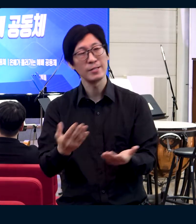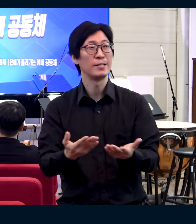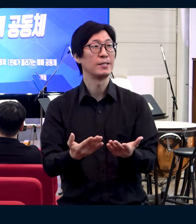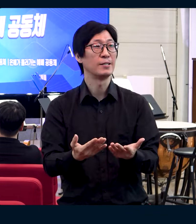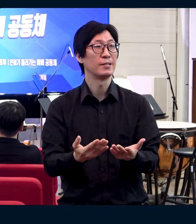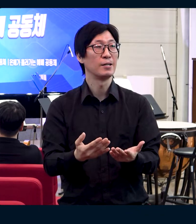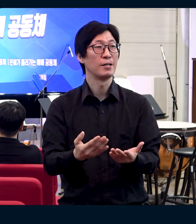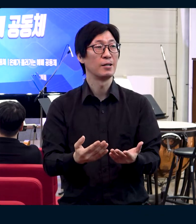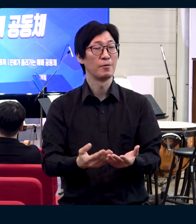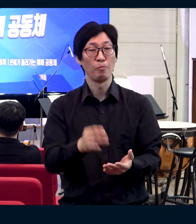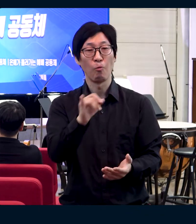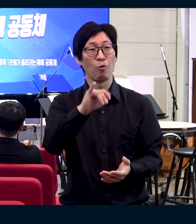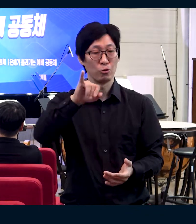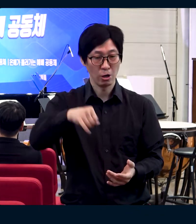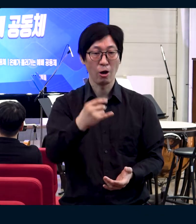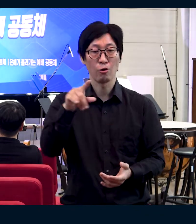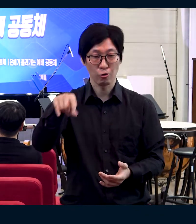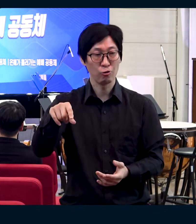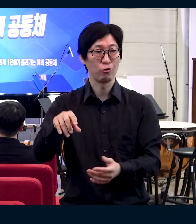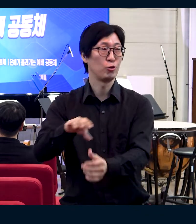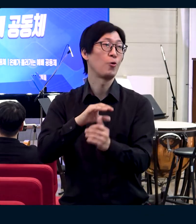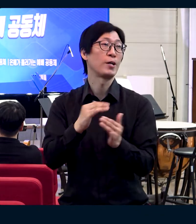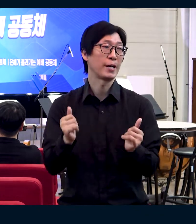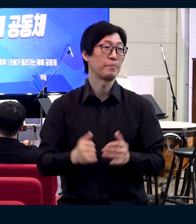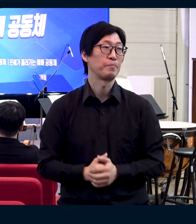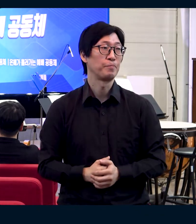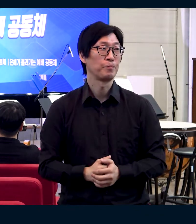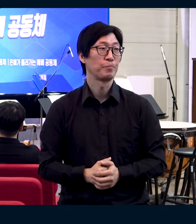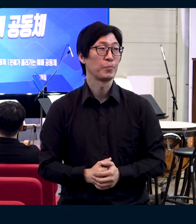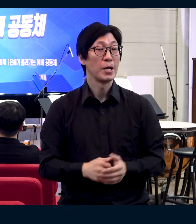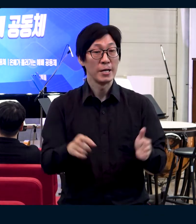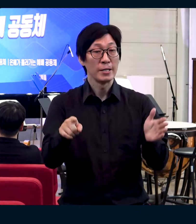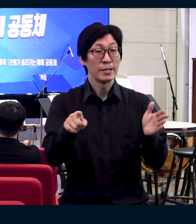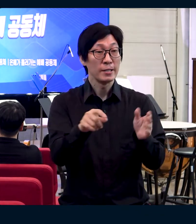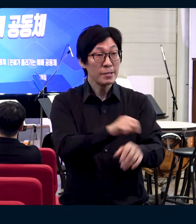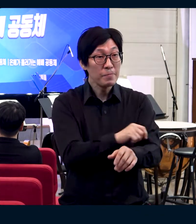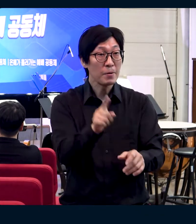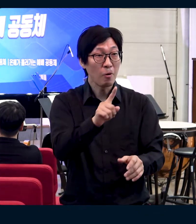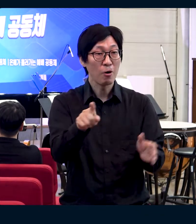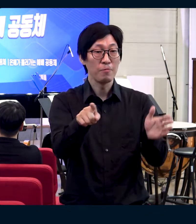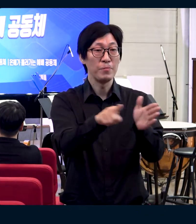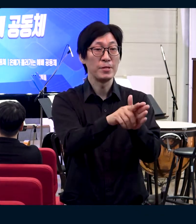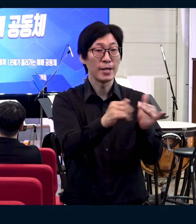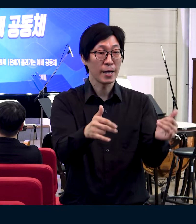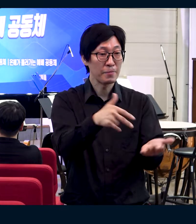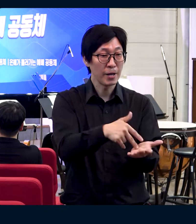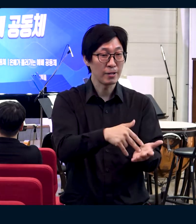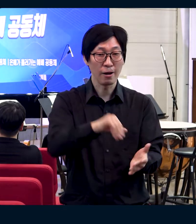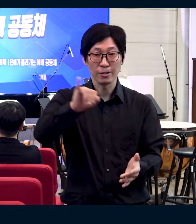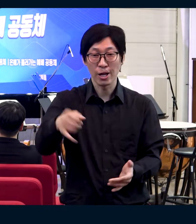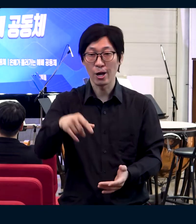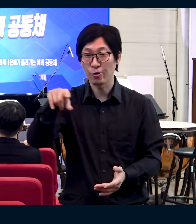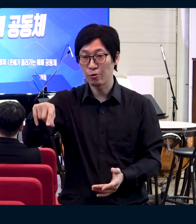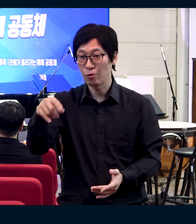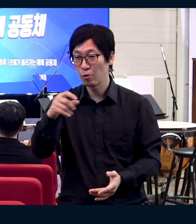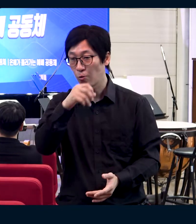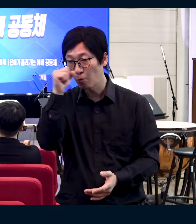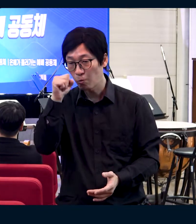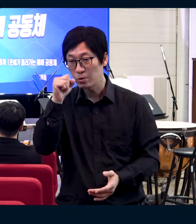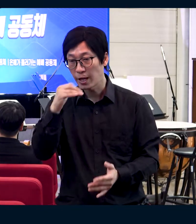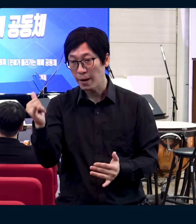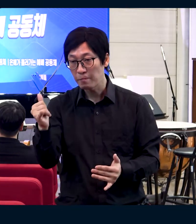하는 거예요. 특별히 이 신앙인들에게는요, 이 JQ는 안 됩니다. 신앙의를 가면서